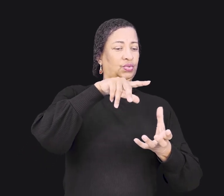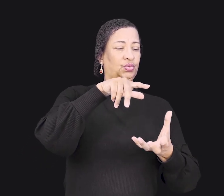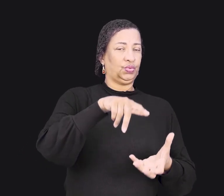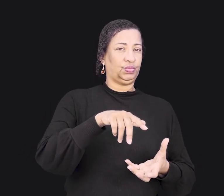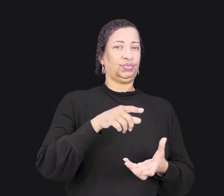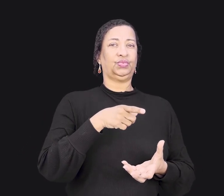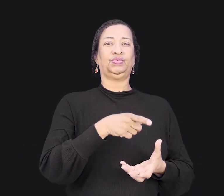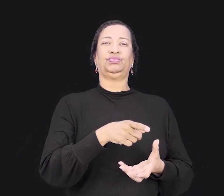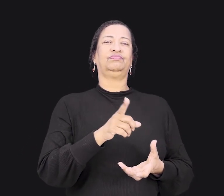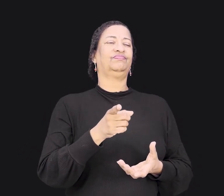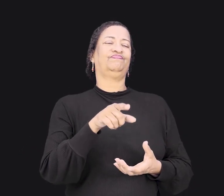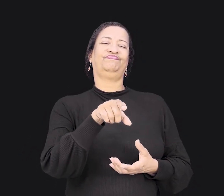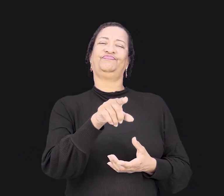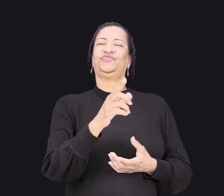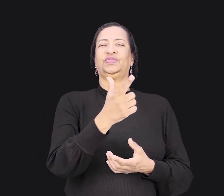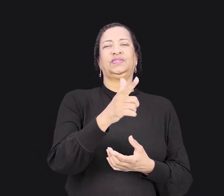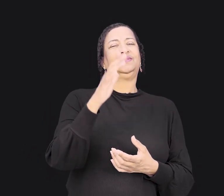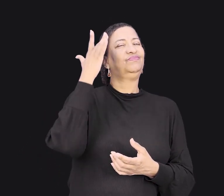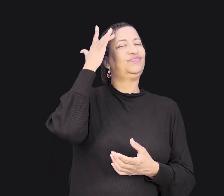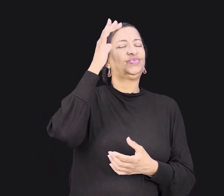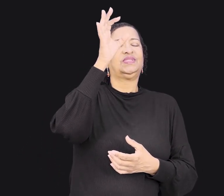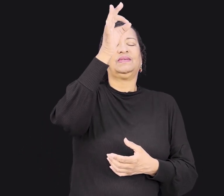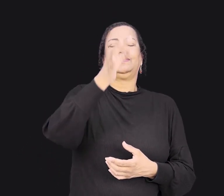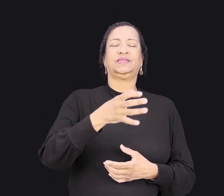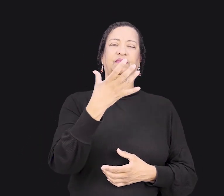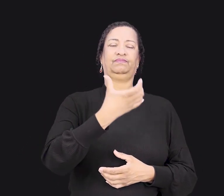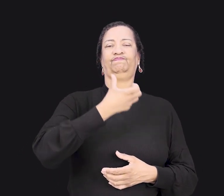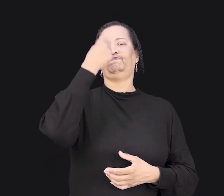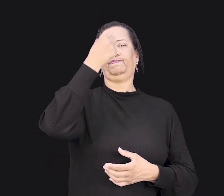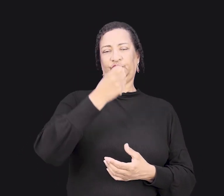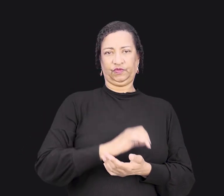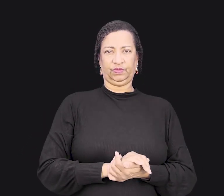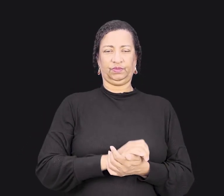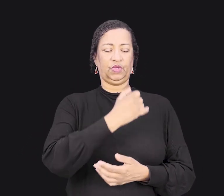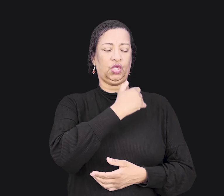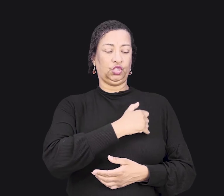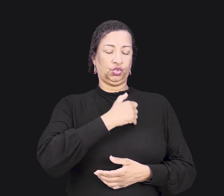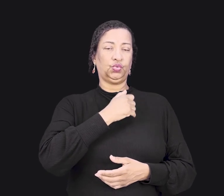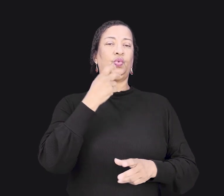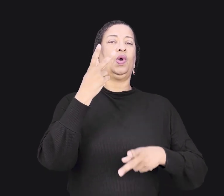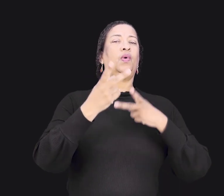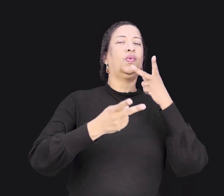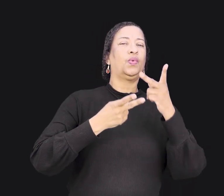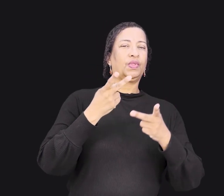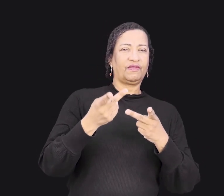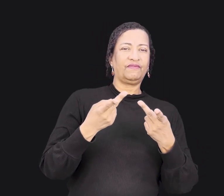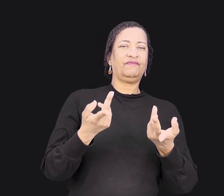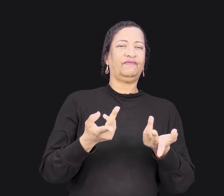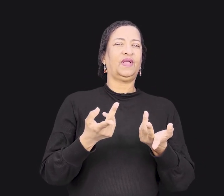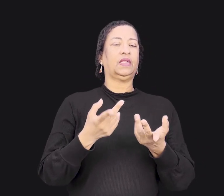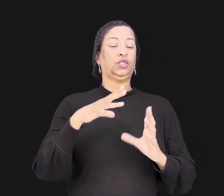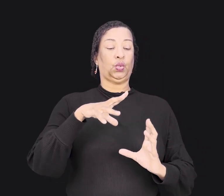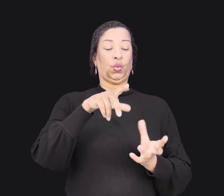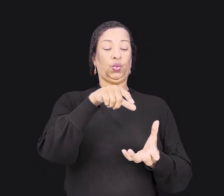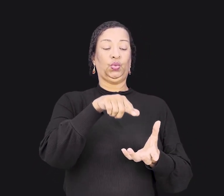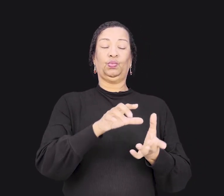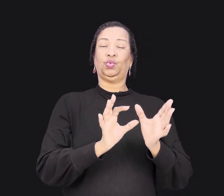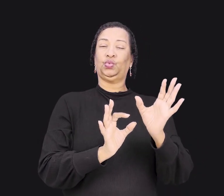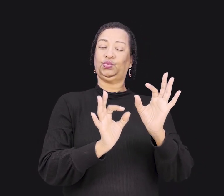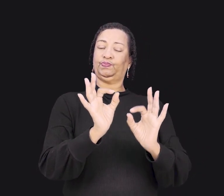joga, então você não tem certeza da salvação. João estava se referindo ao esquema desse mundo. Existe um esquema do mundo